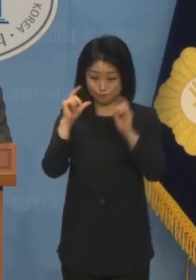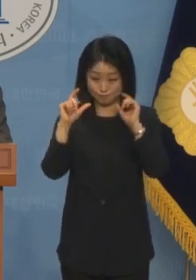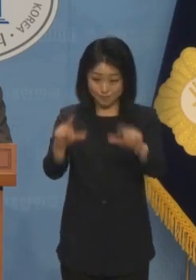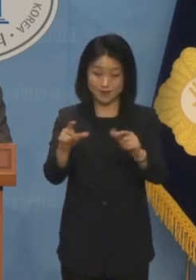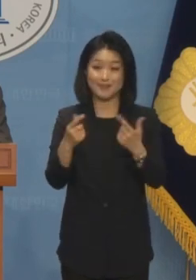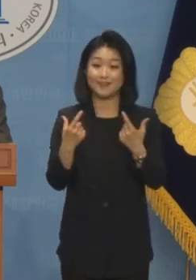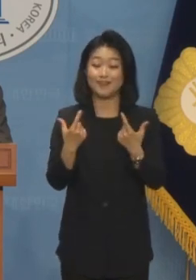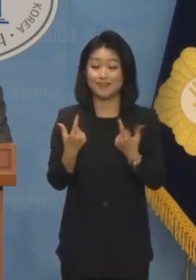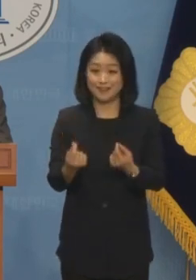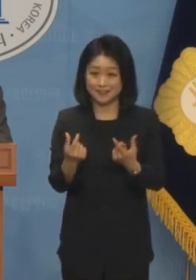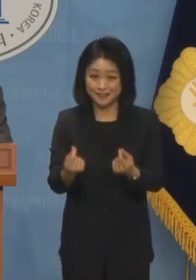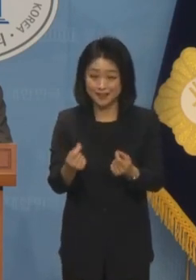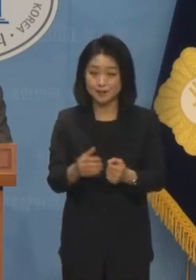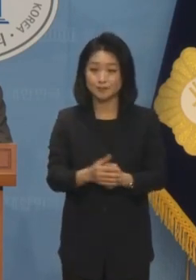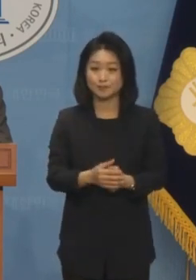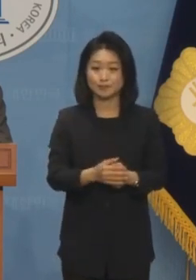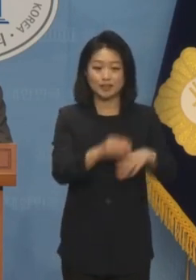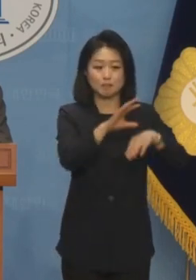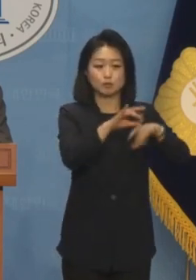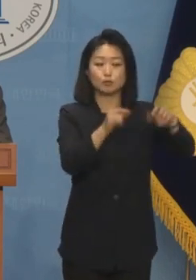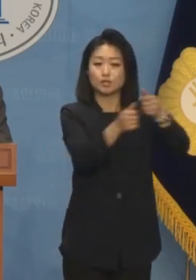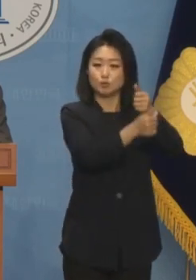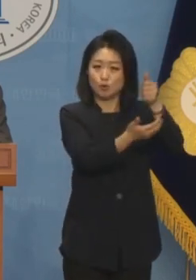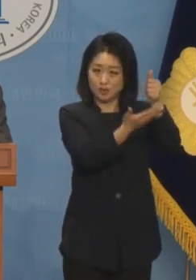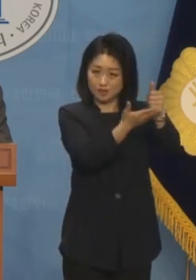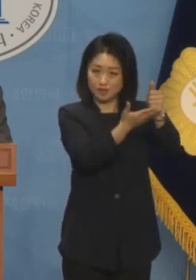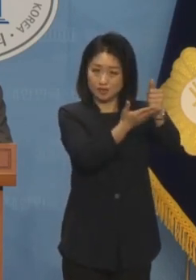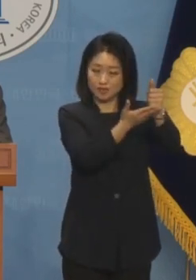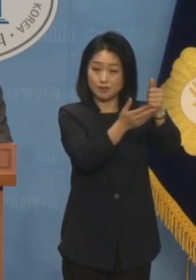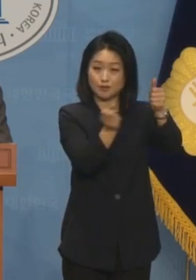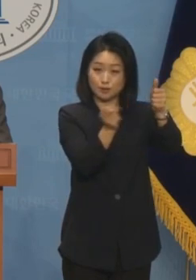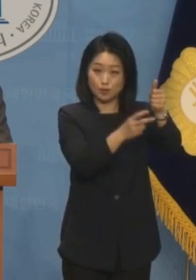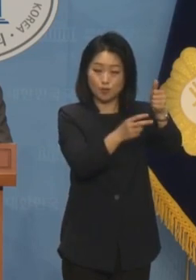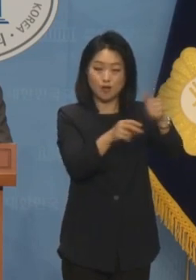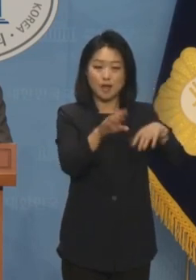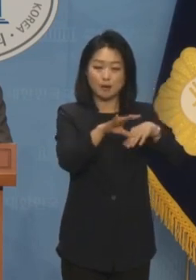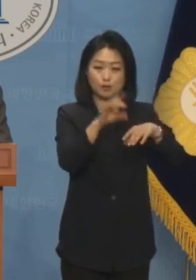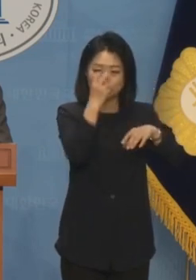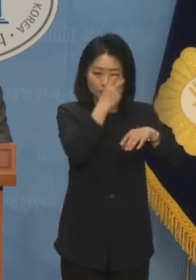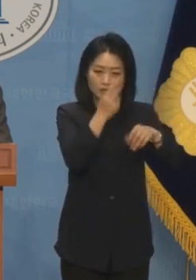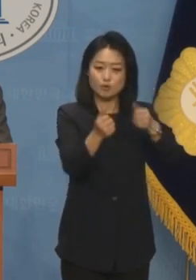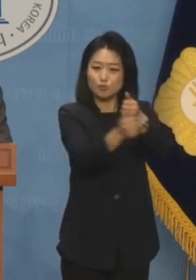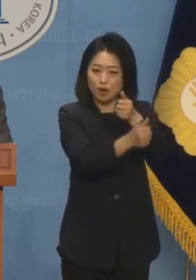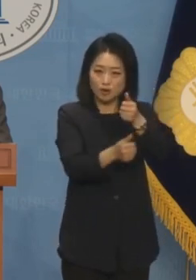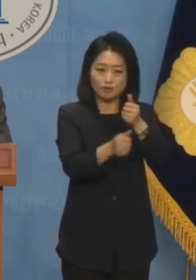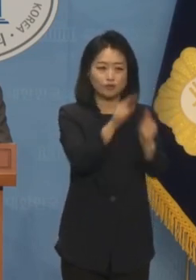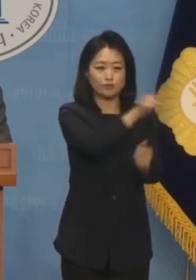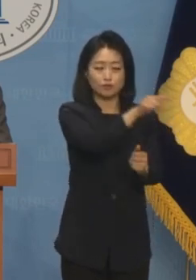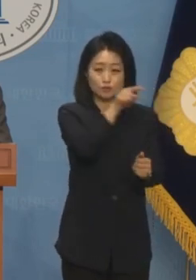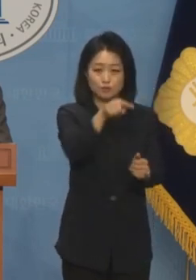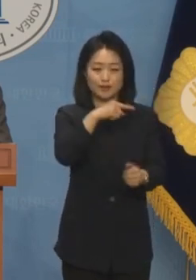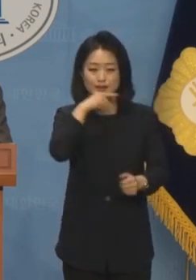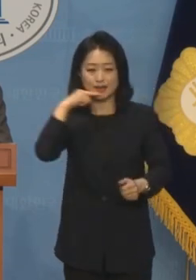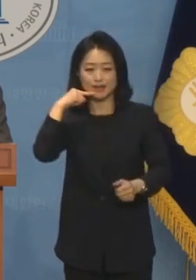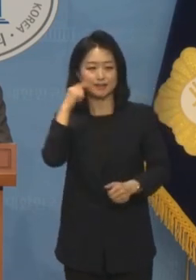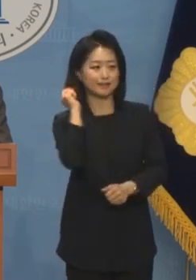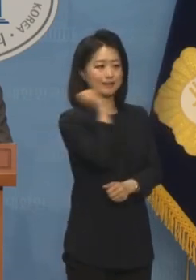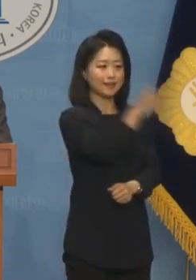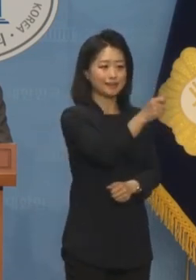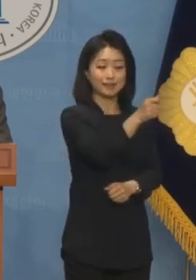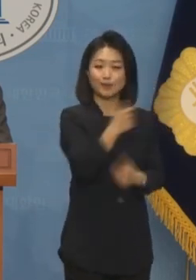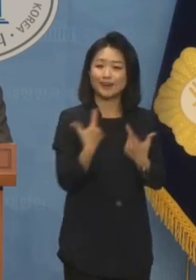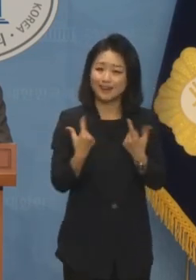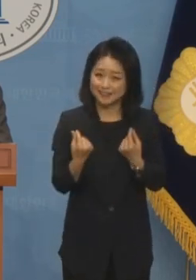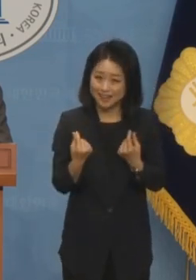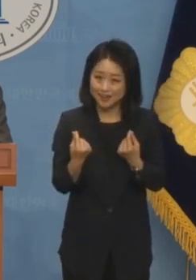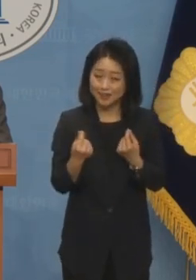합니다. 김홍일 방통위 체제와 류희림 방심위 체제에 대한 강력한 레드카드입니다. 우리